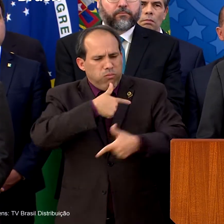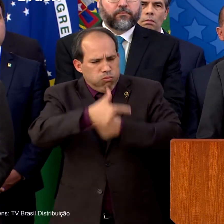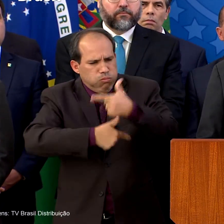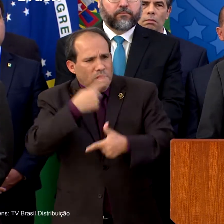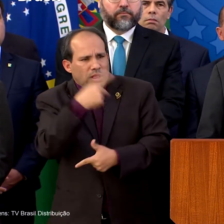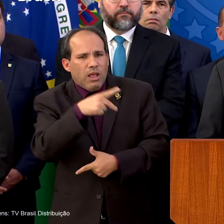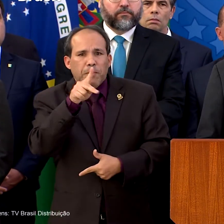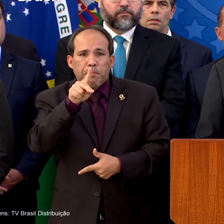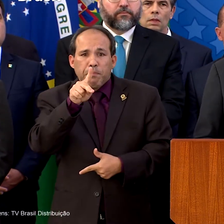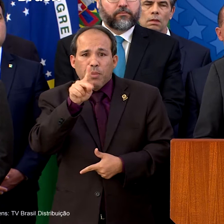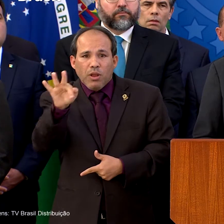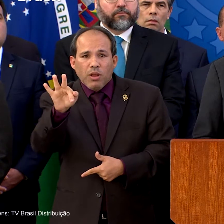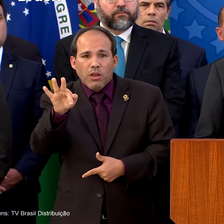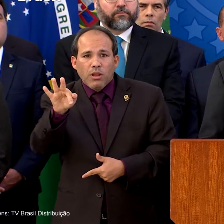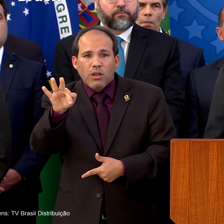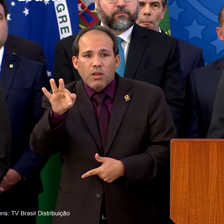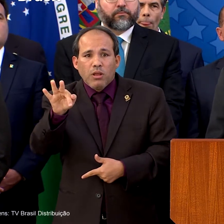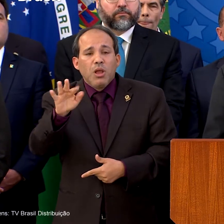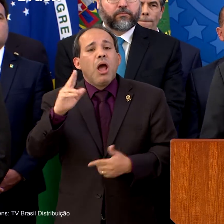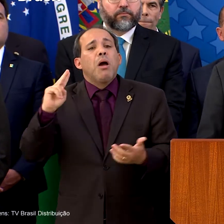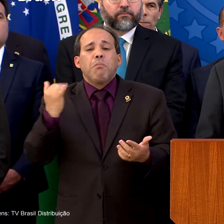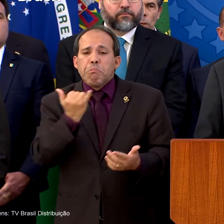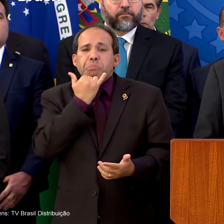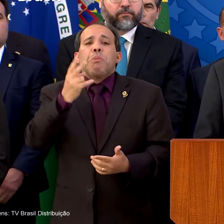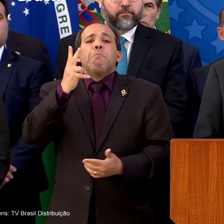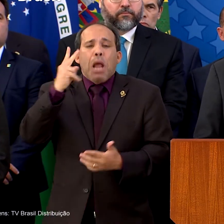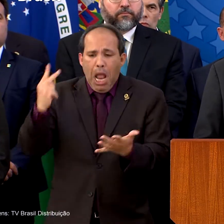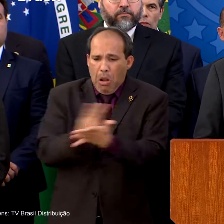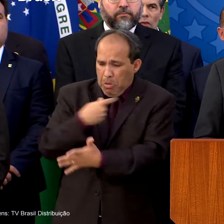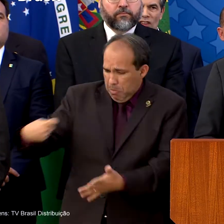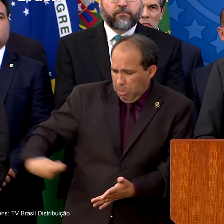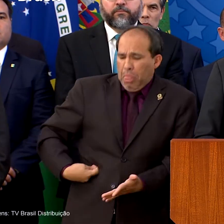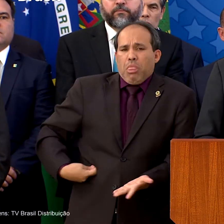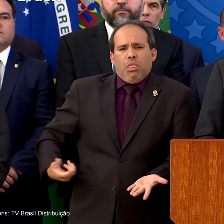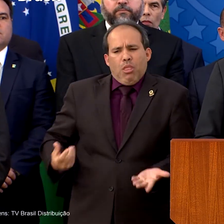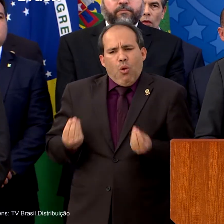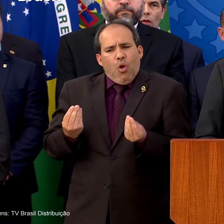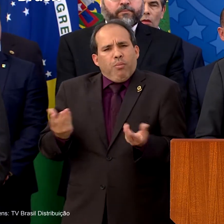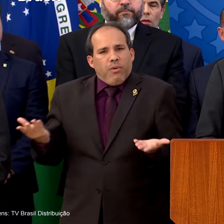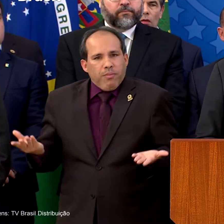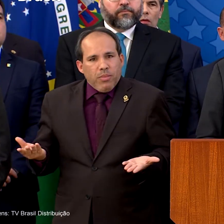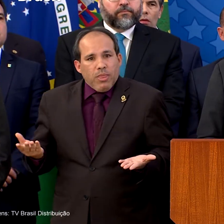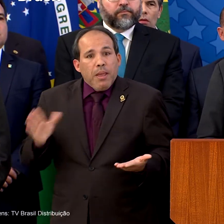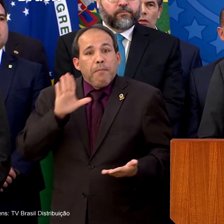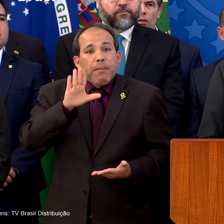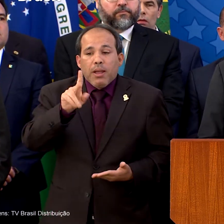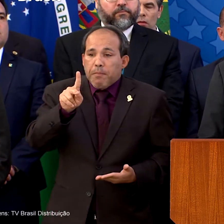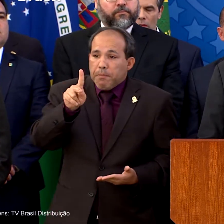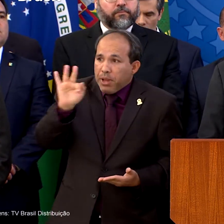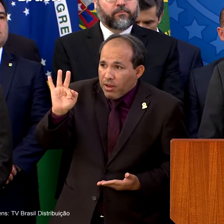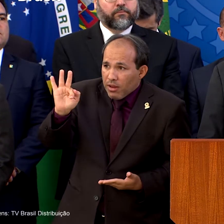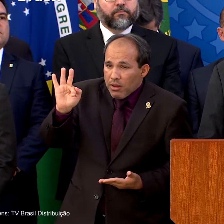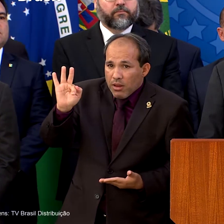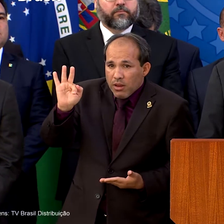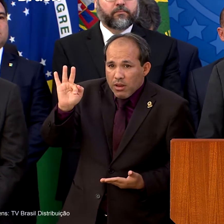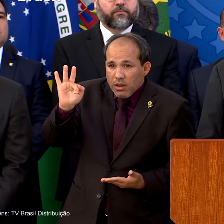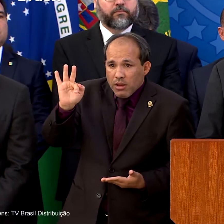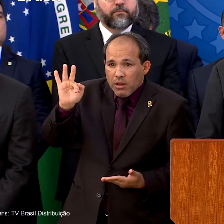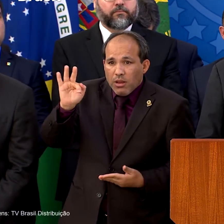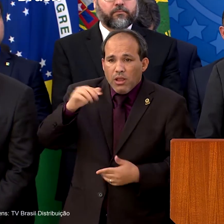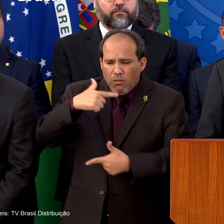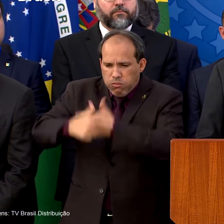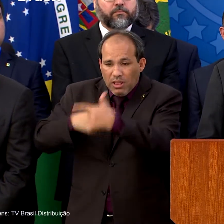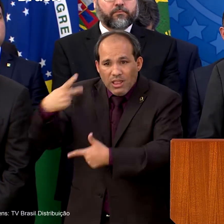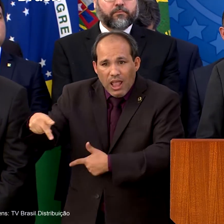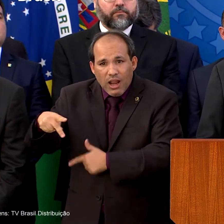da polícia não não consigo evitar tentativa de homicídio mas eu digo foi a polícia federal com o